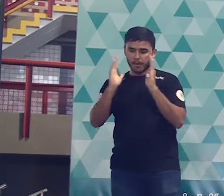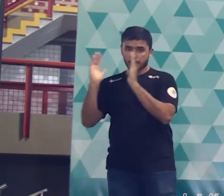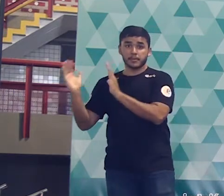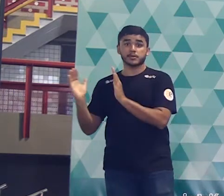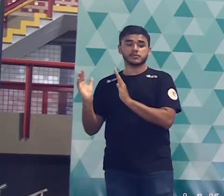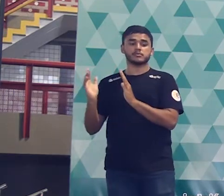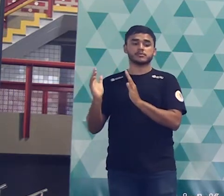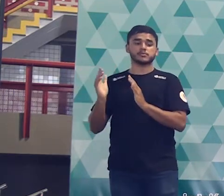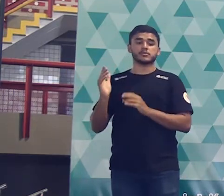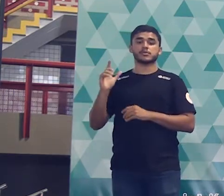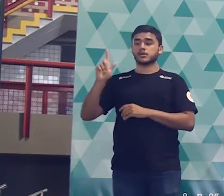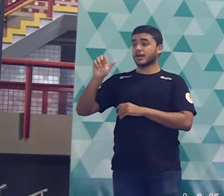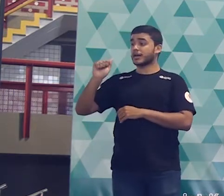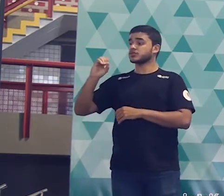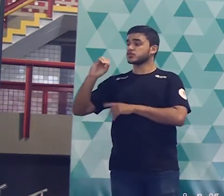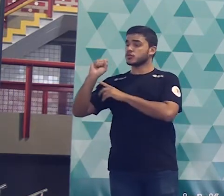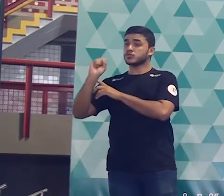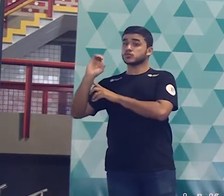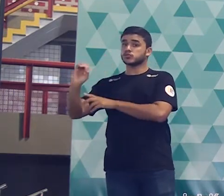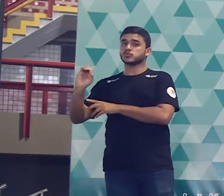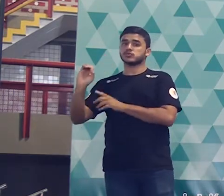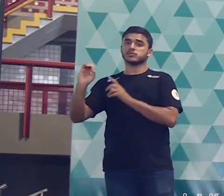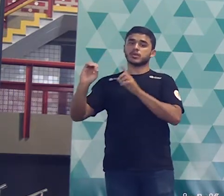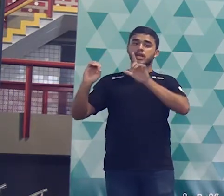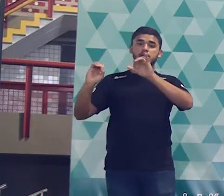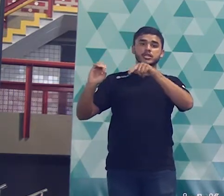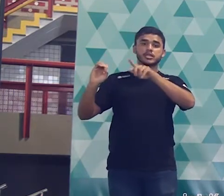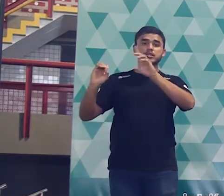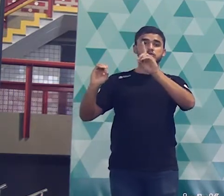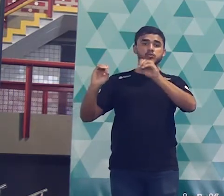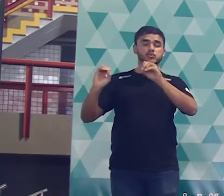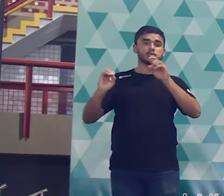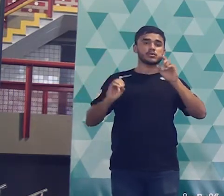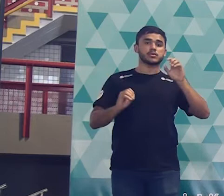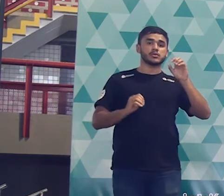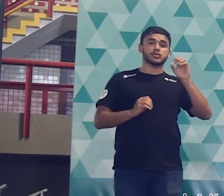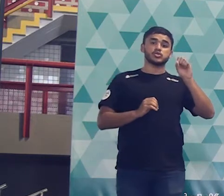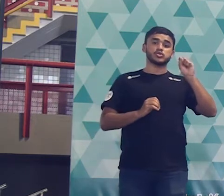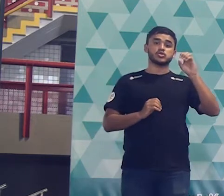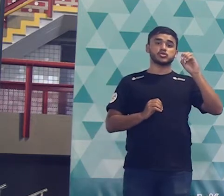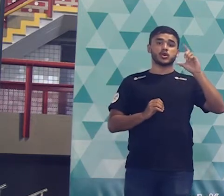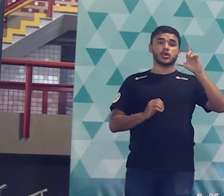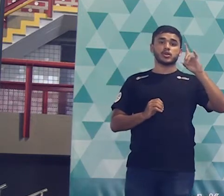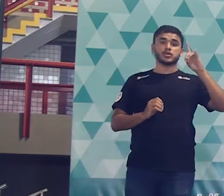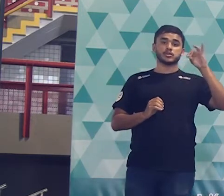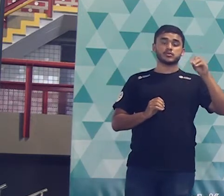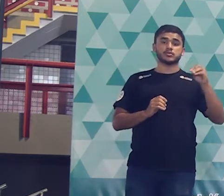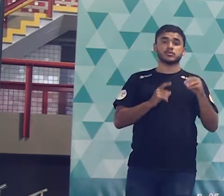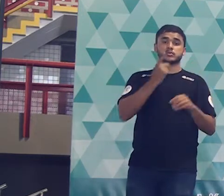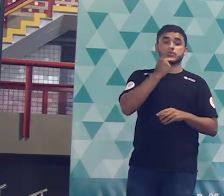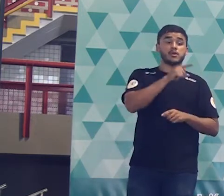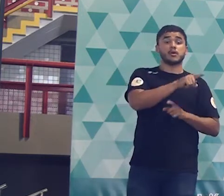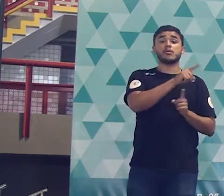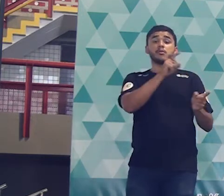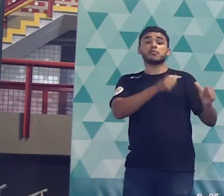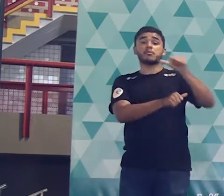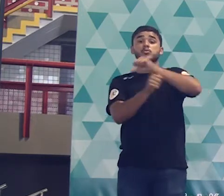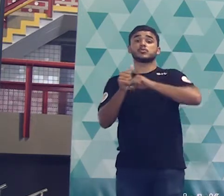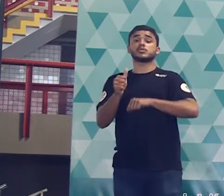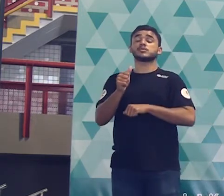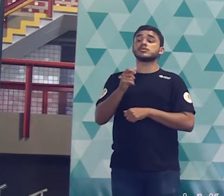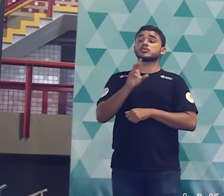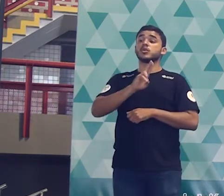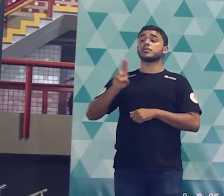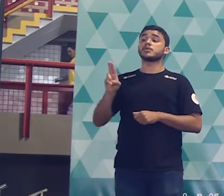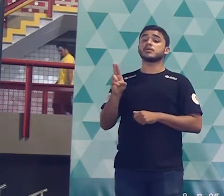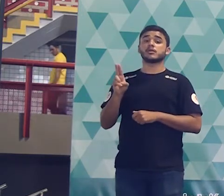foi para o estado físico gasoso. Agora eu quero só que vocês me ajudem, todo mundo bem alto, vai. Como é o nome da transformação do sólido para o líquido?